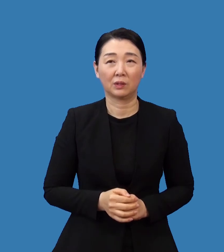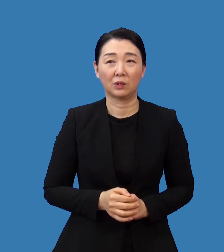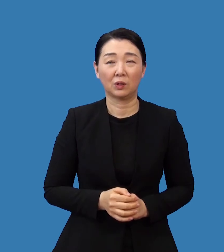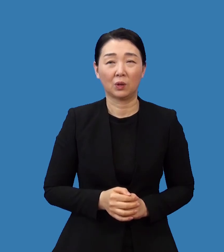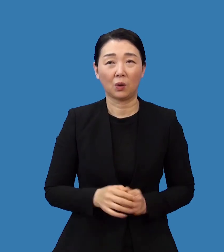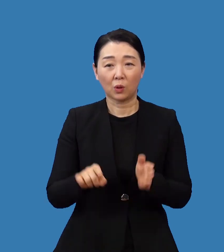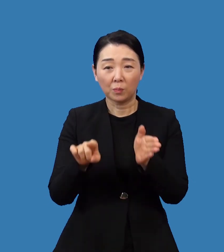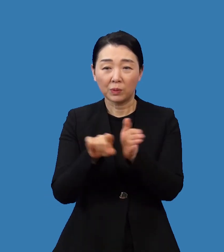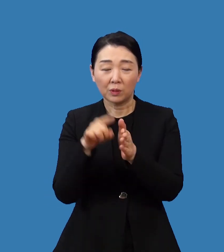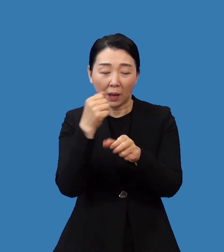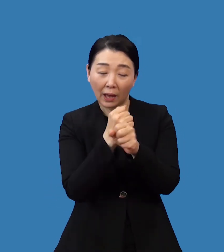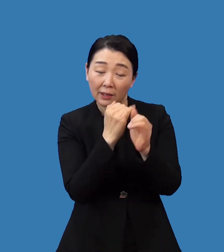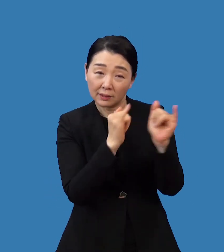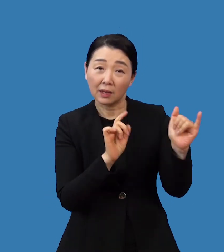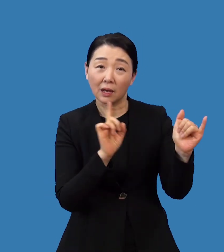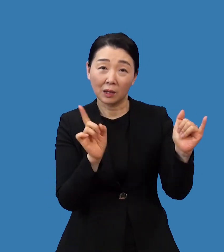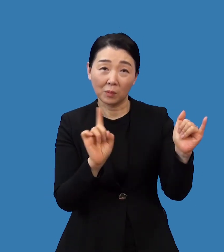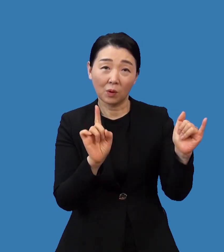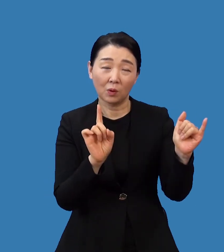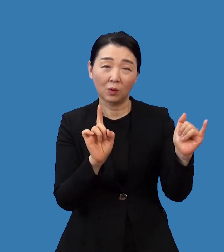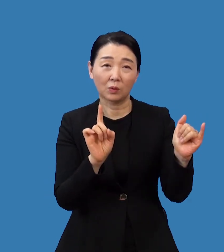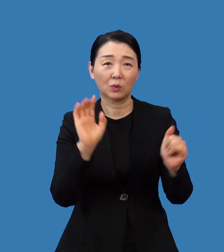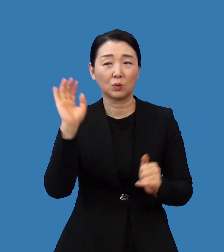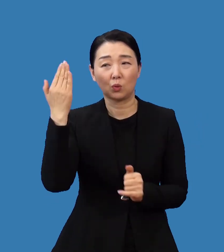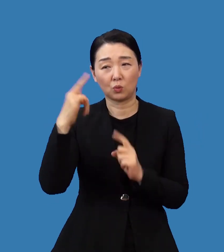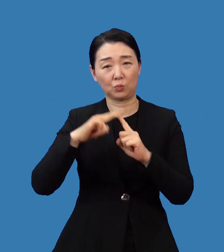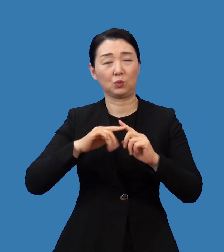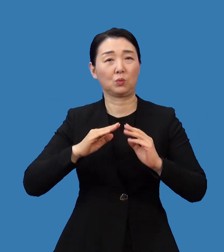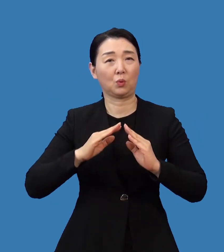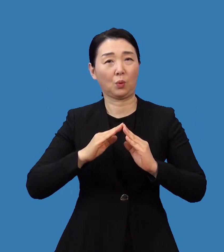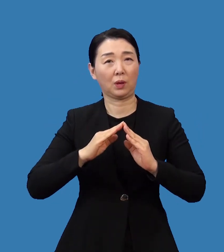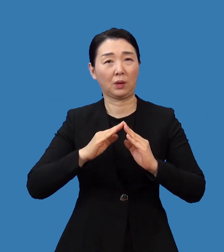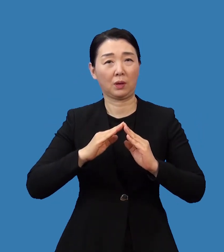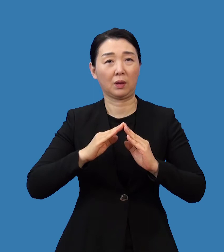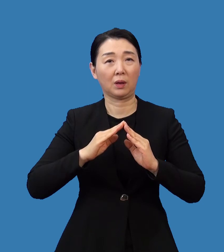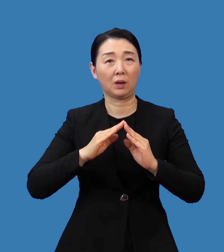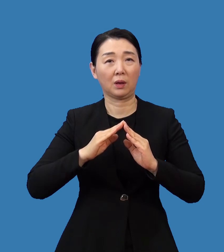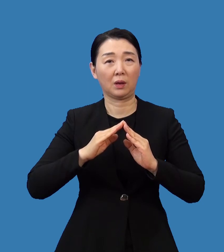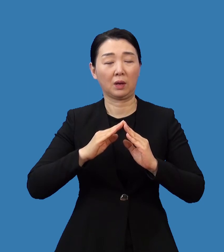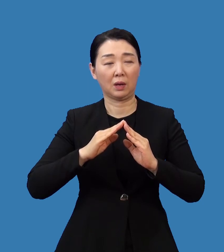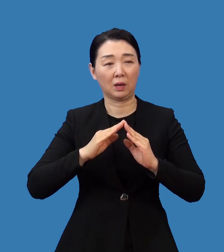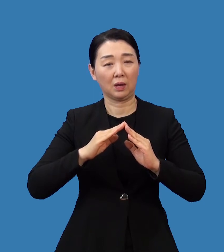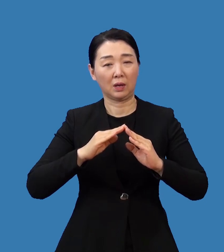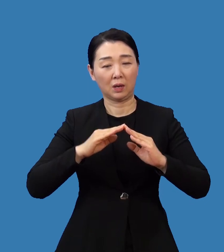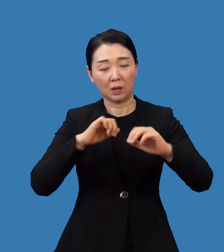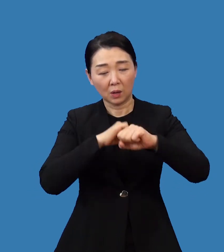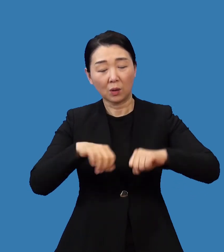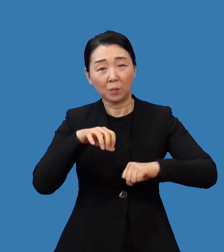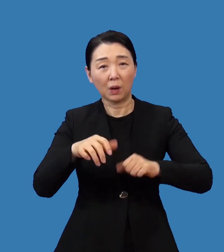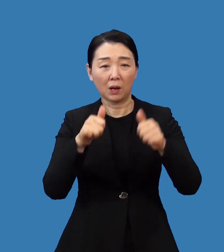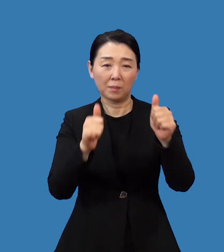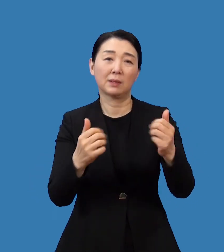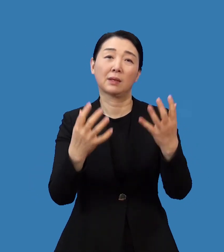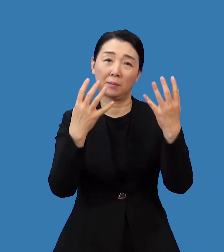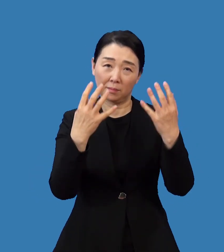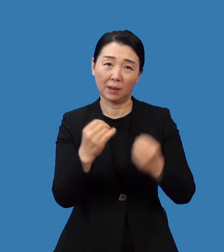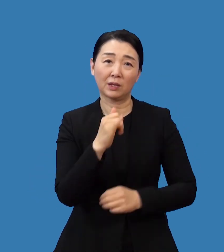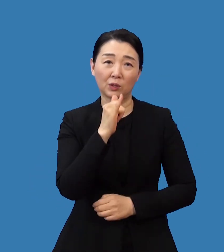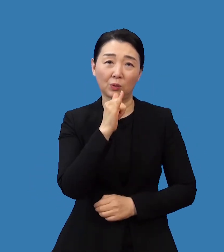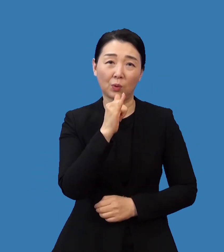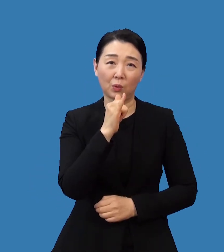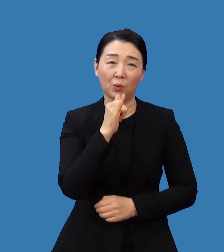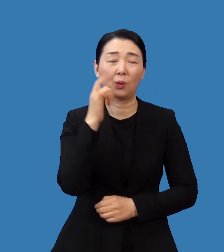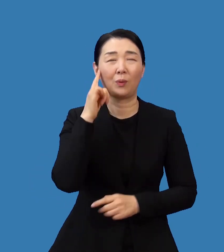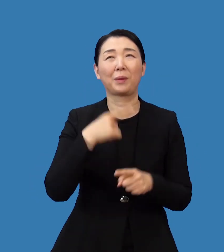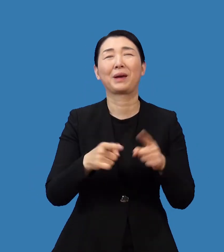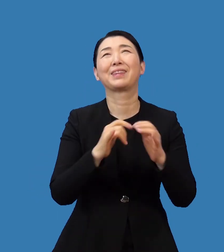신학자는 오늘날 교회의 법정에, 교회의 뜰학에 판사도 많다.